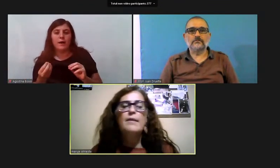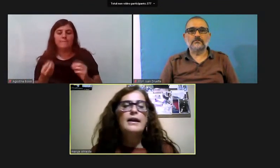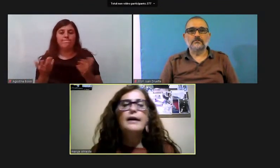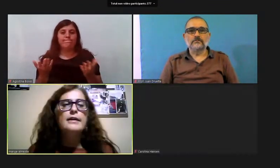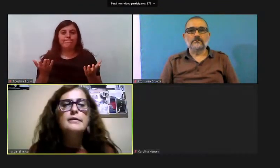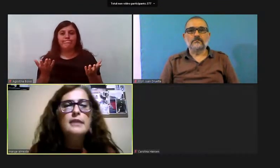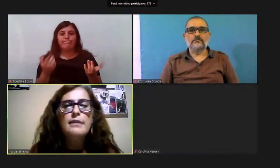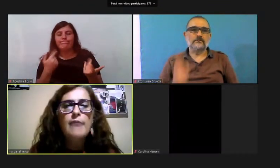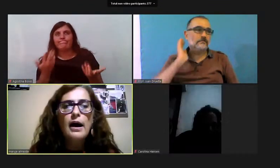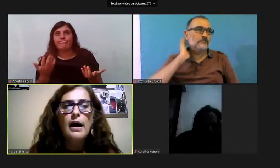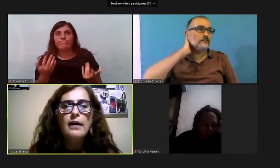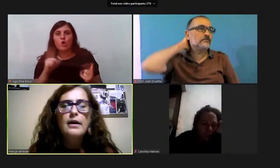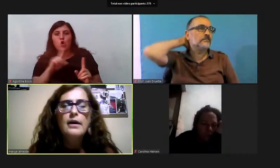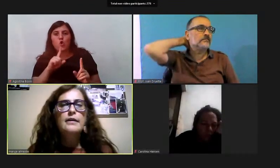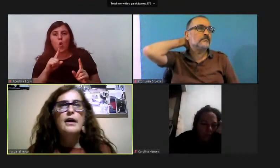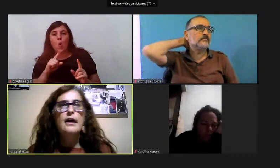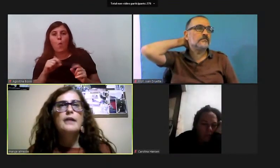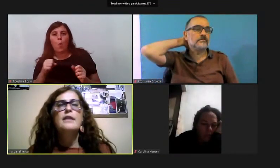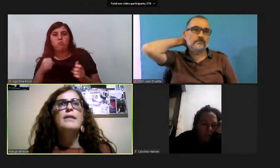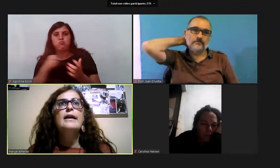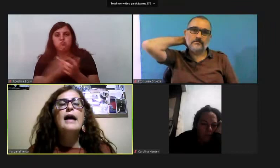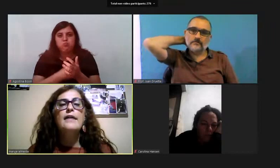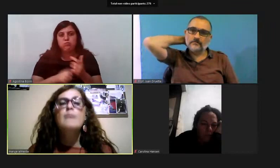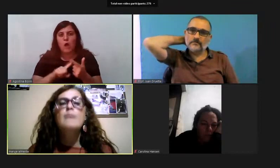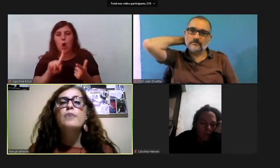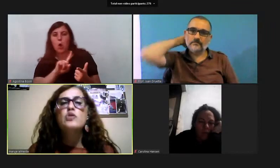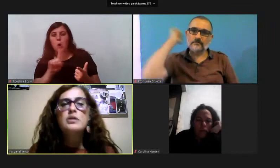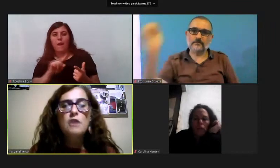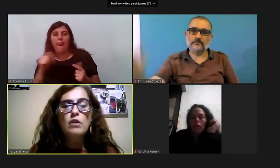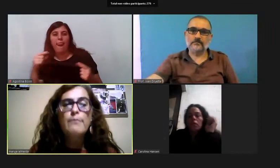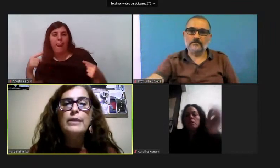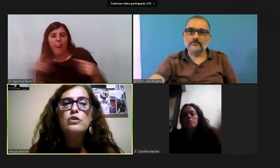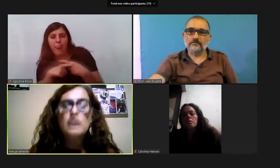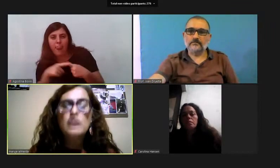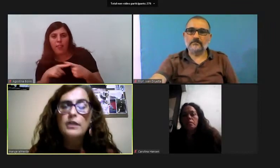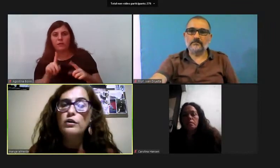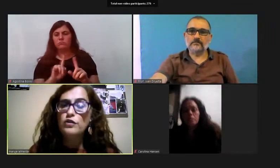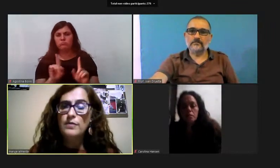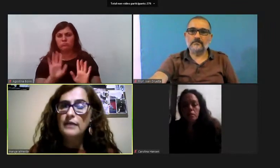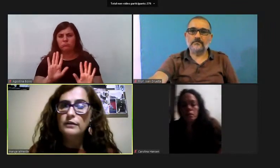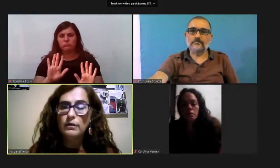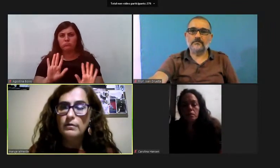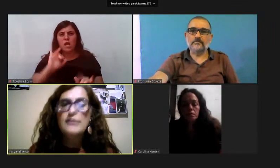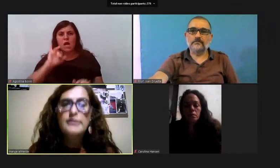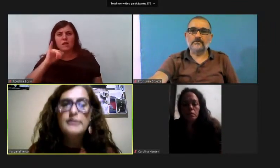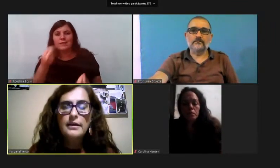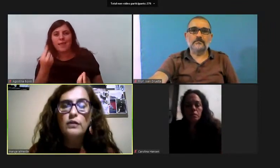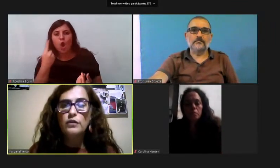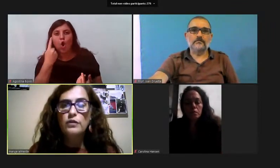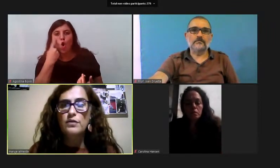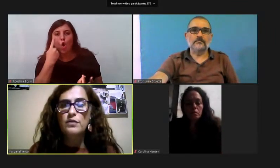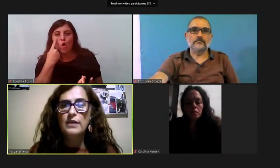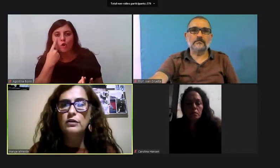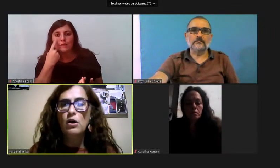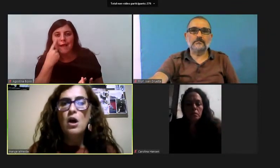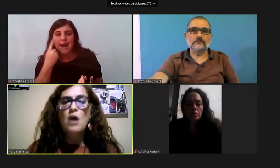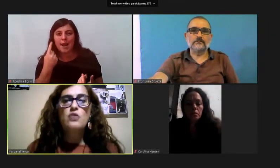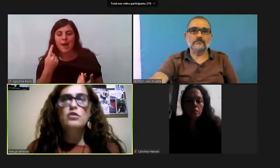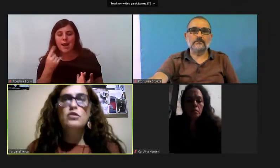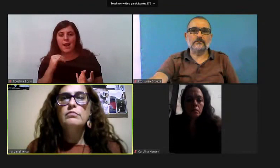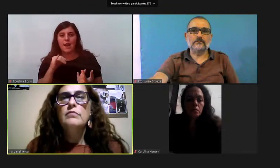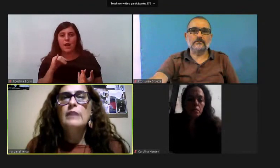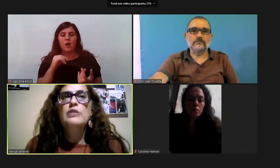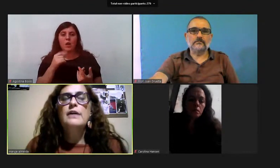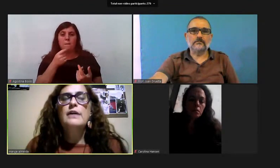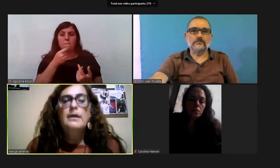ni de manera agresiva, ni de manera de imposición, pero sí de conocimiento, sí de conocimiento.